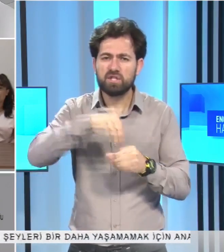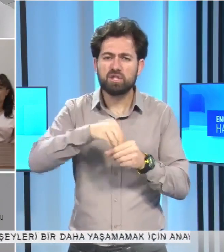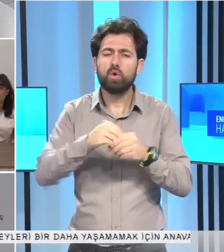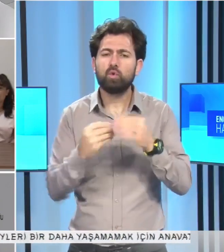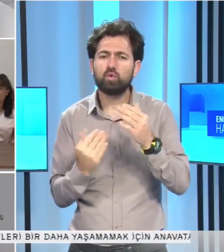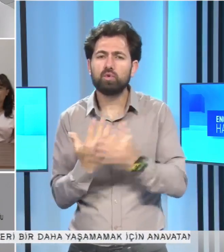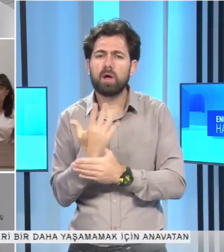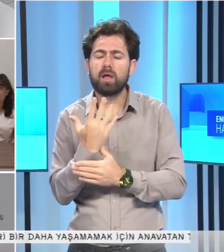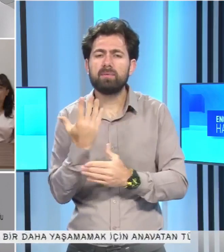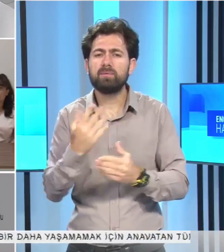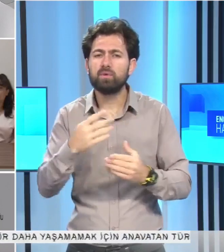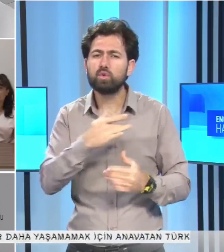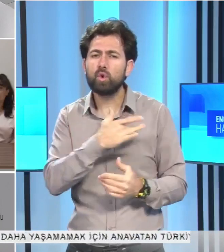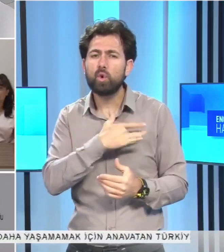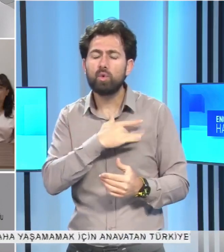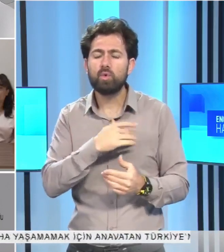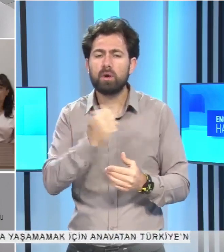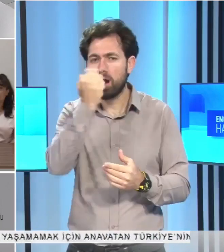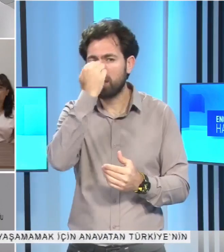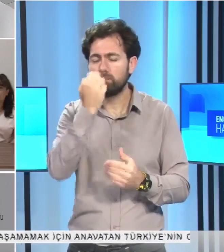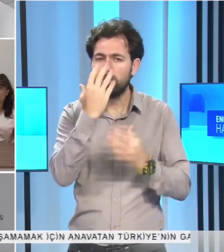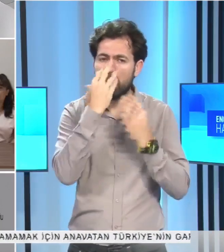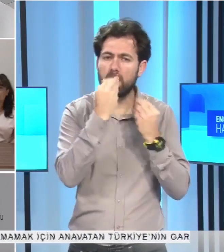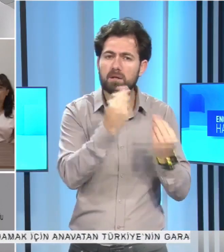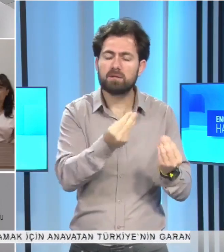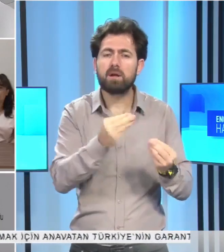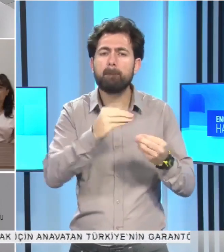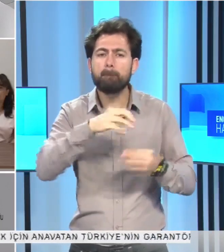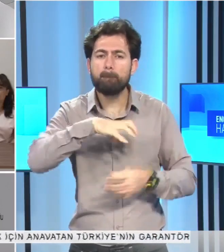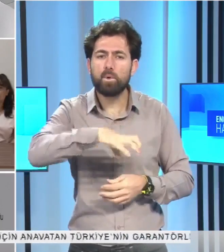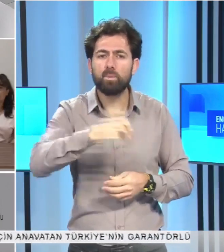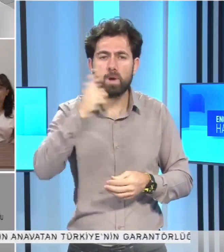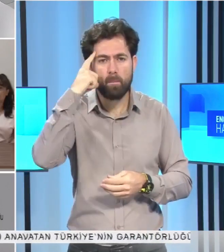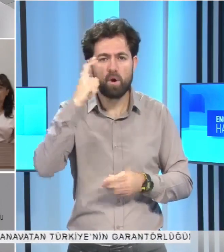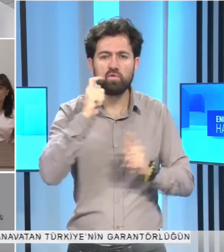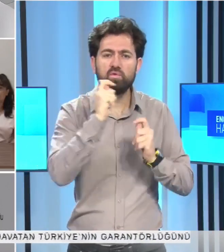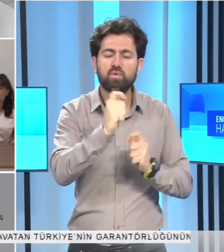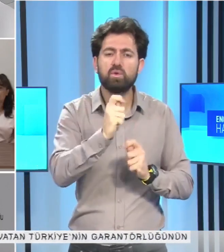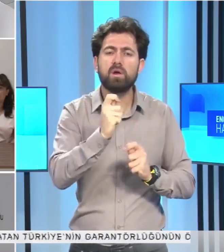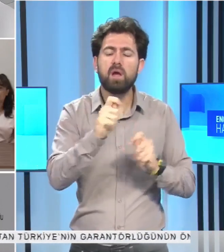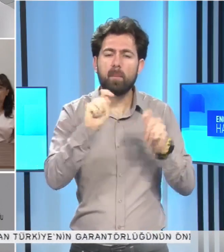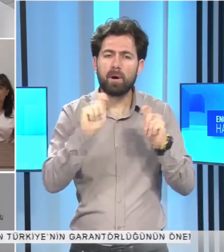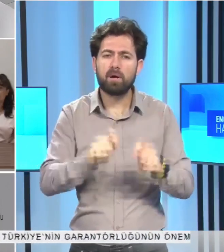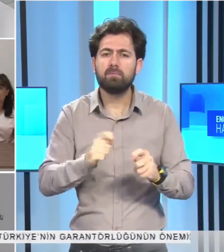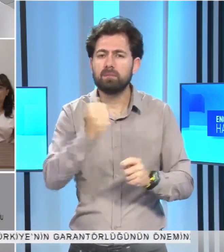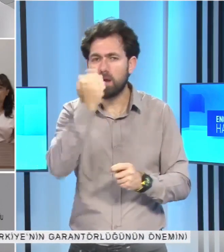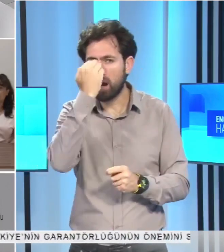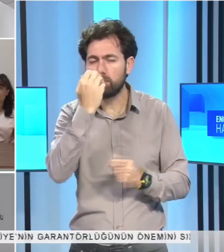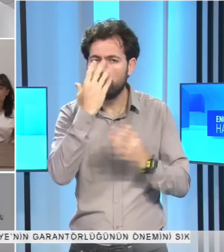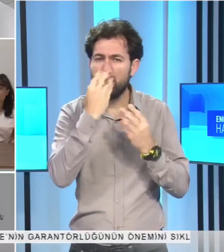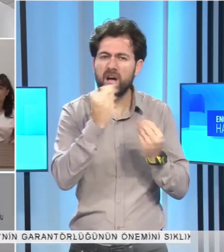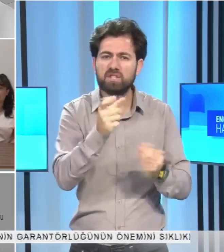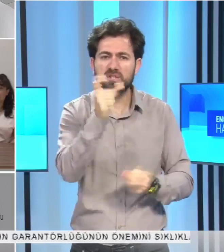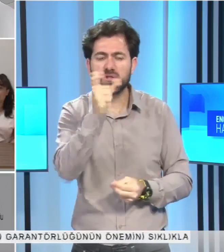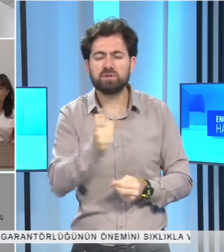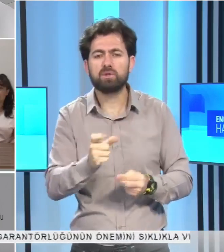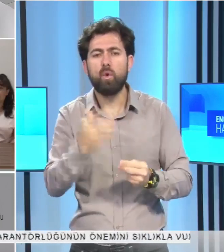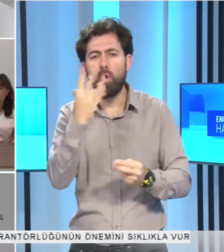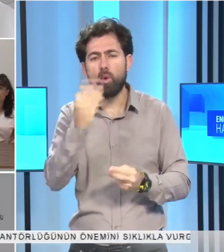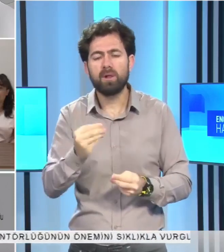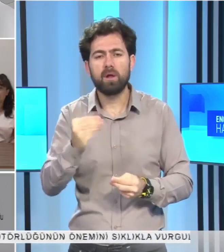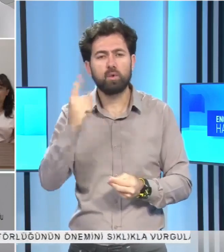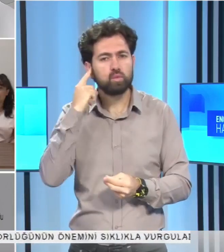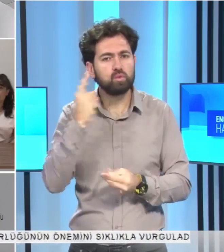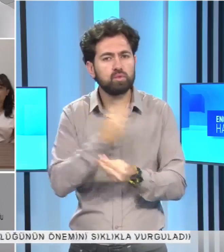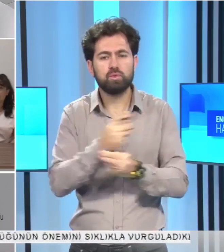kurulan Gönüllü Kan Bağışçıları birimine başvuru yaparak kan bağışçısı olmaları çağrısında da